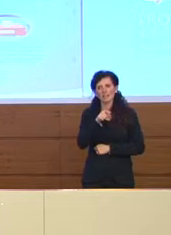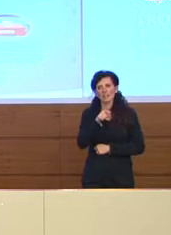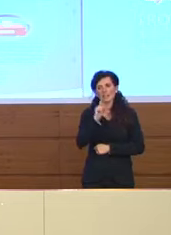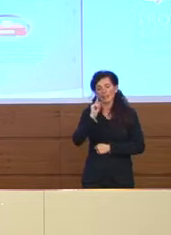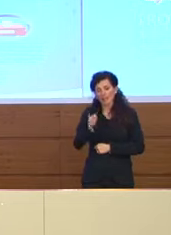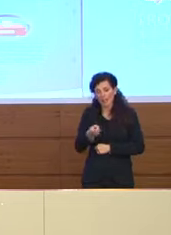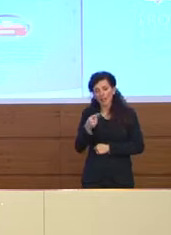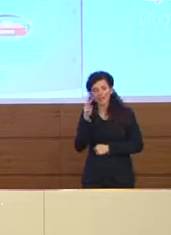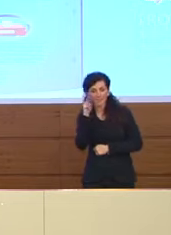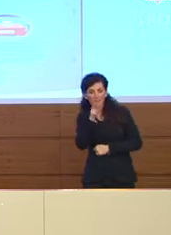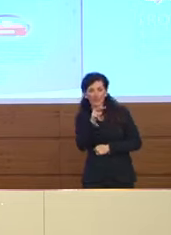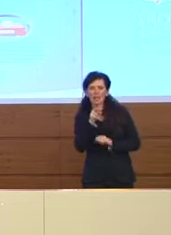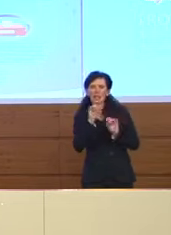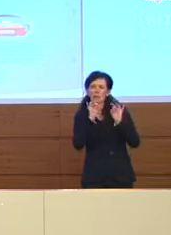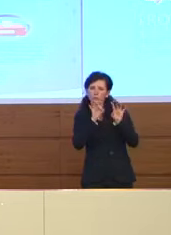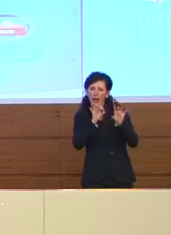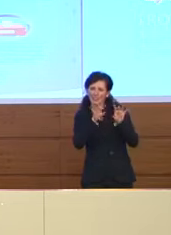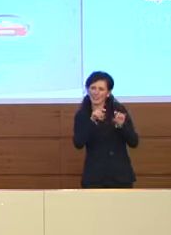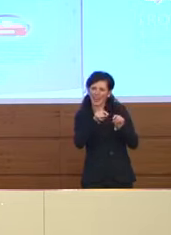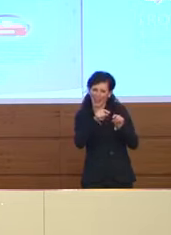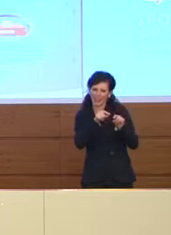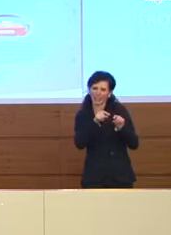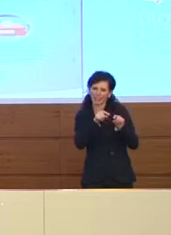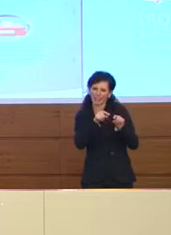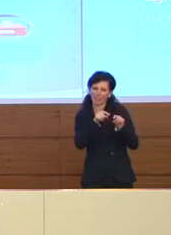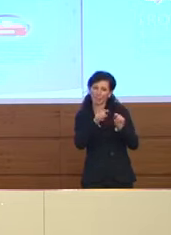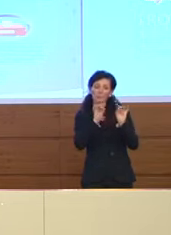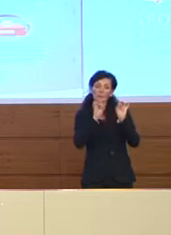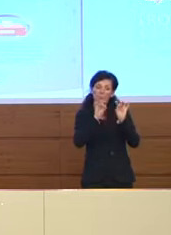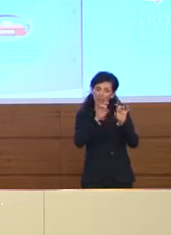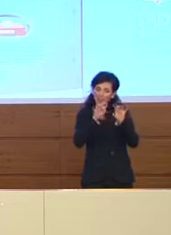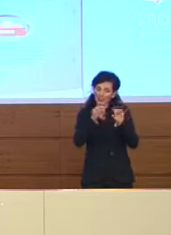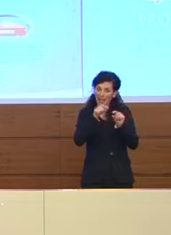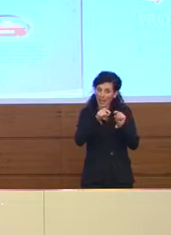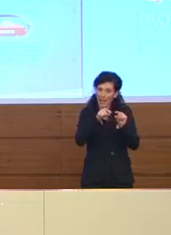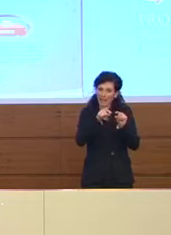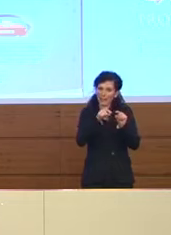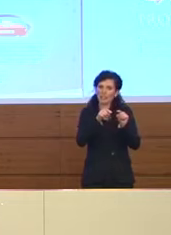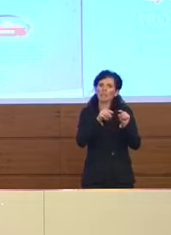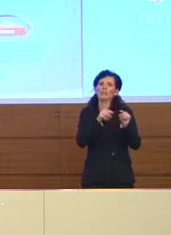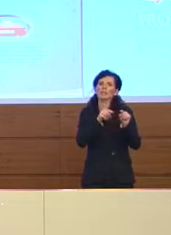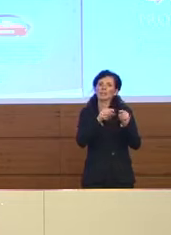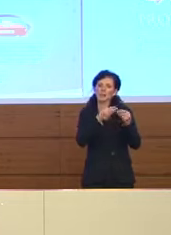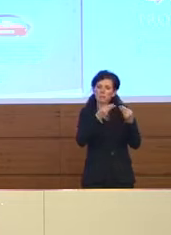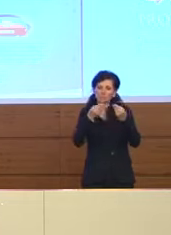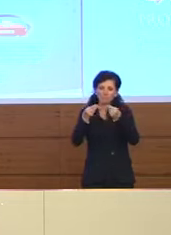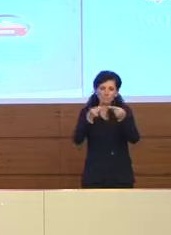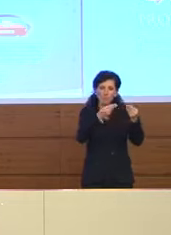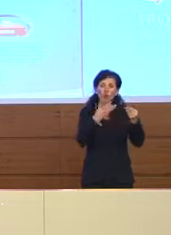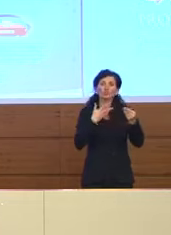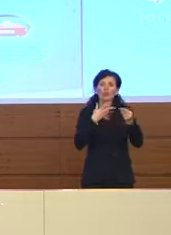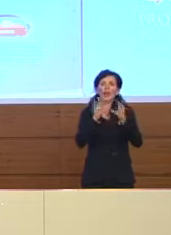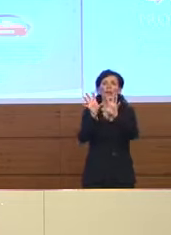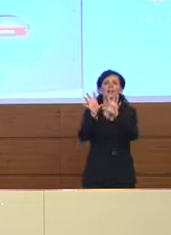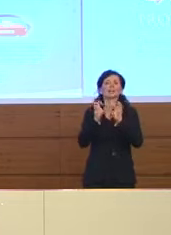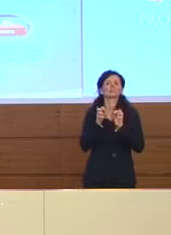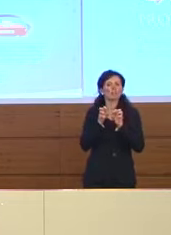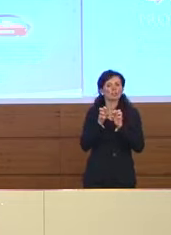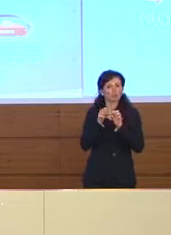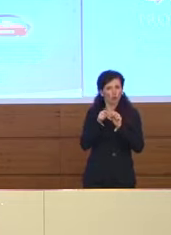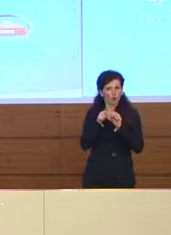se questi batteri espongono sulla loro superficie il recettore che è